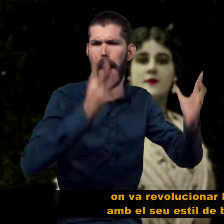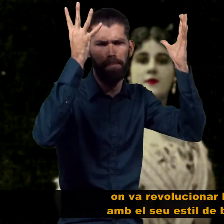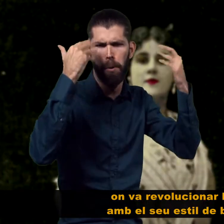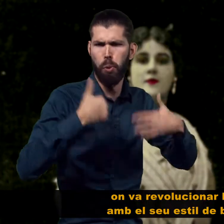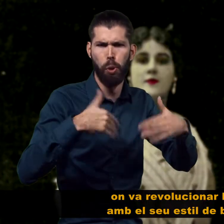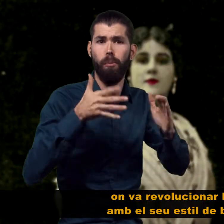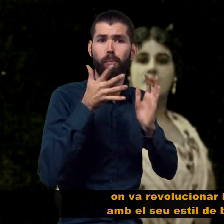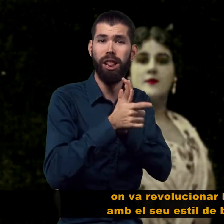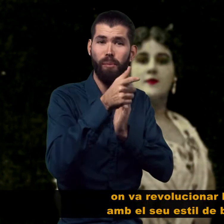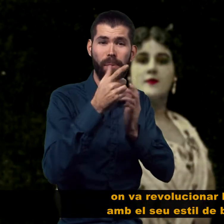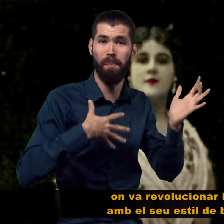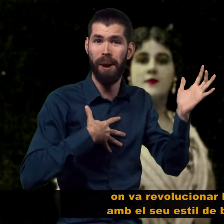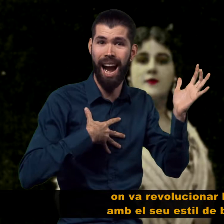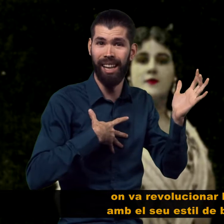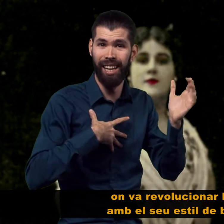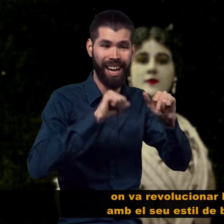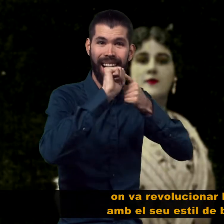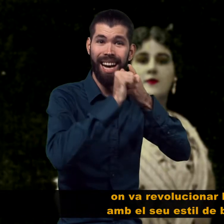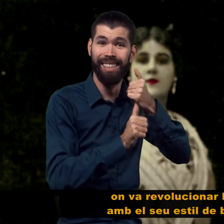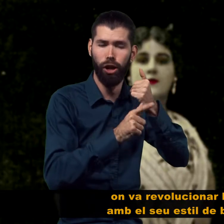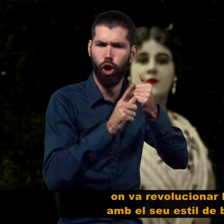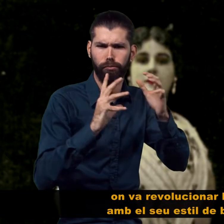gaudint de l'admiració dels intel·lectuals i artistes de l'època.